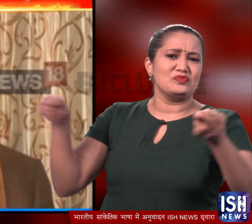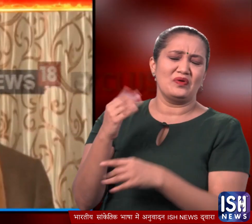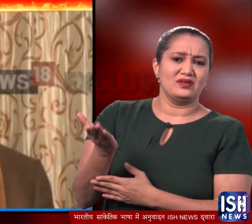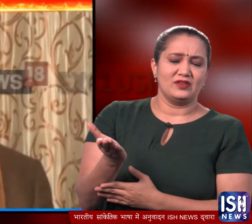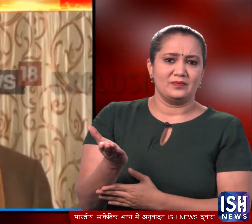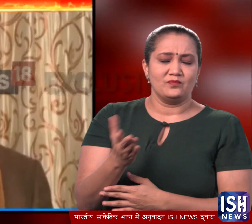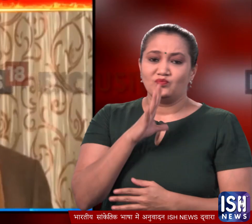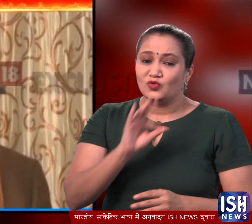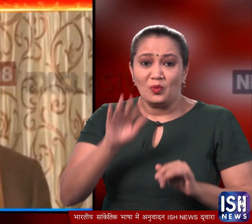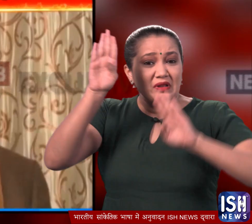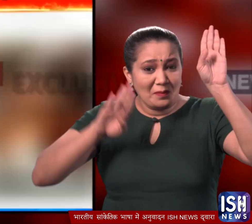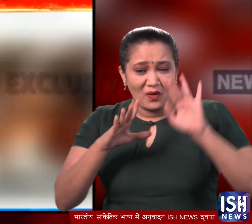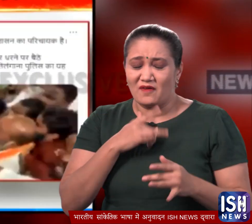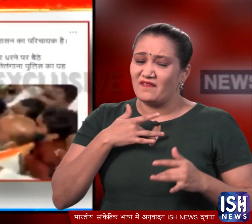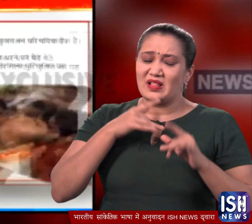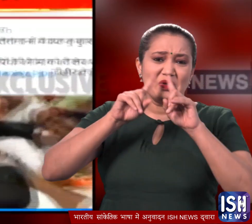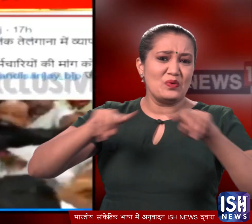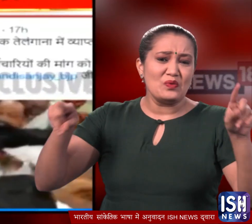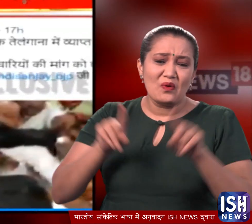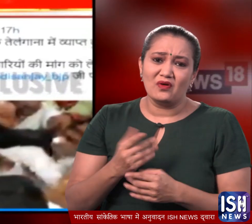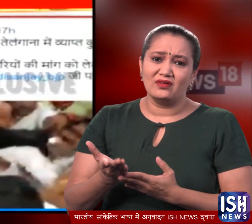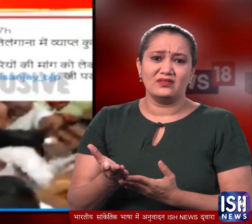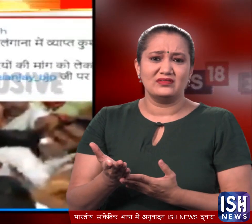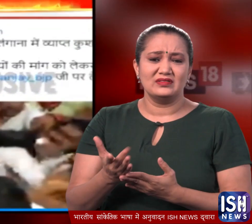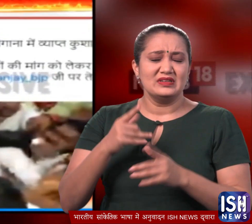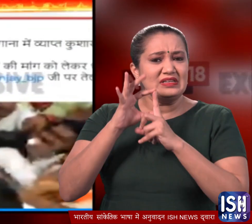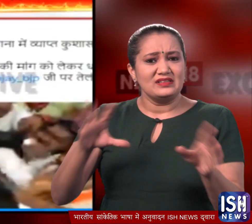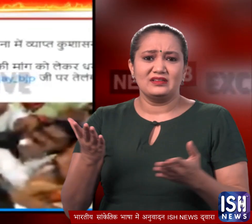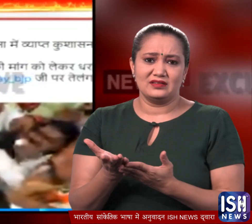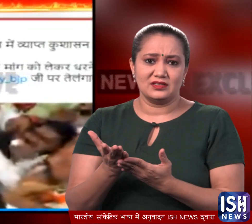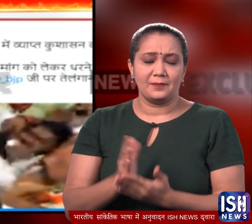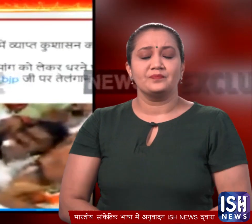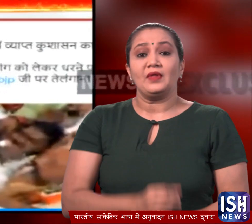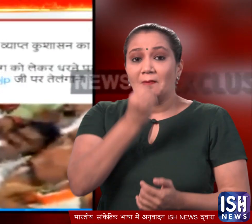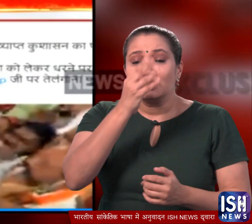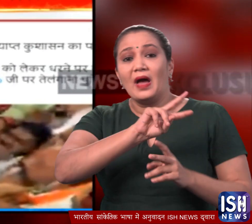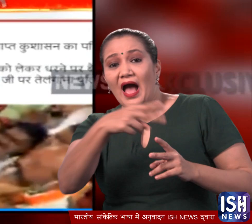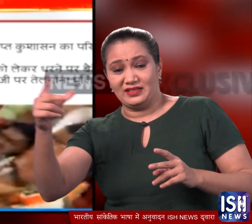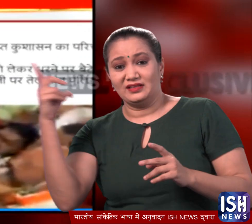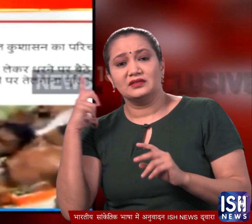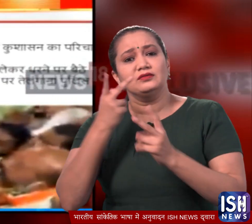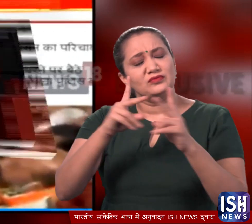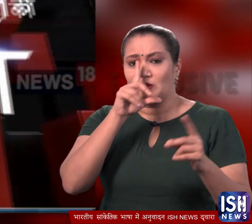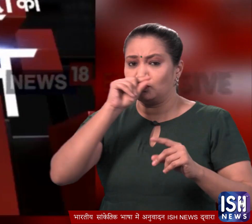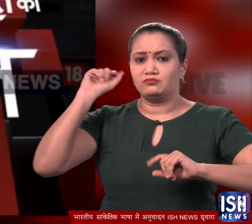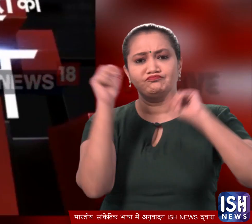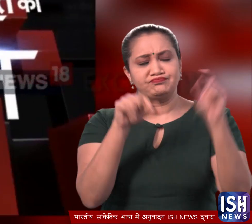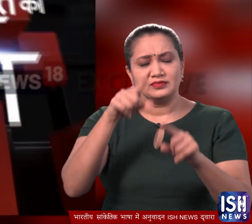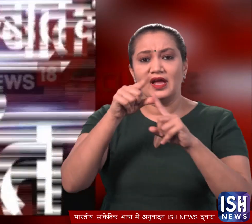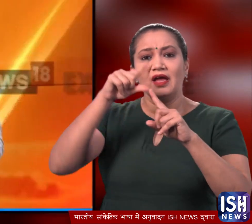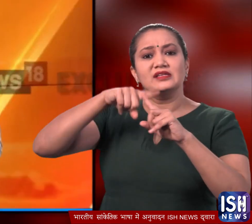बहुत घातक प्रहार है। उनके अलावा बीजेपी के कुछ दूसरे नेताओं ने भी ट्वीट के जरिए तेलंगाना सरकार के खिलाफ मोर्चा खोल